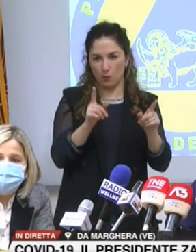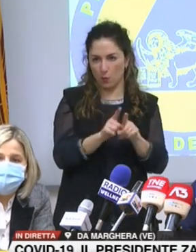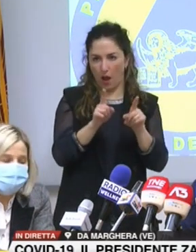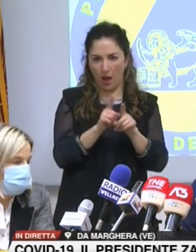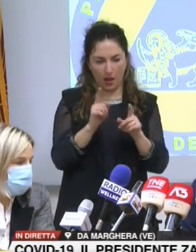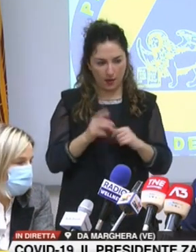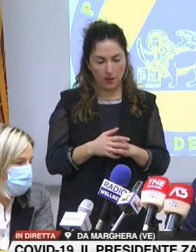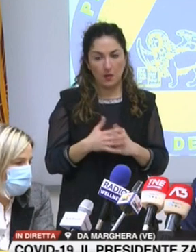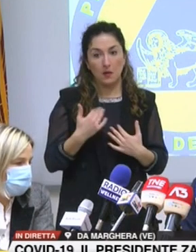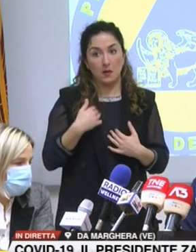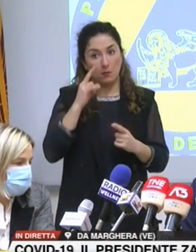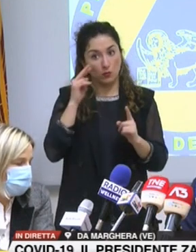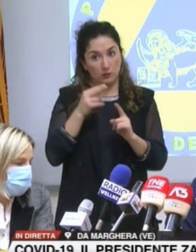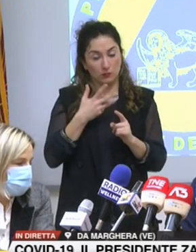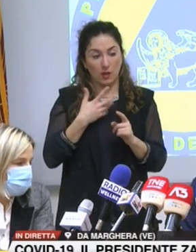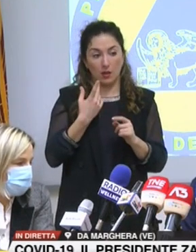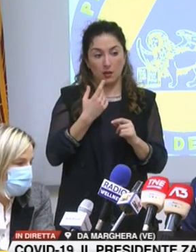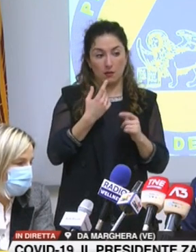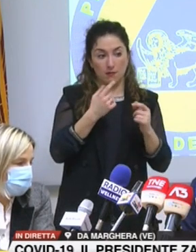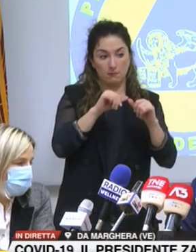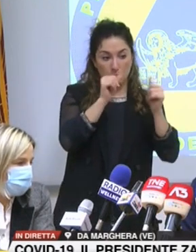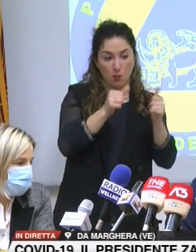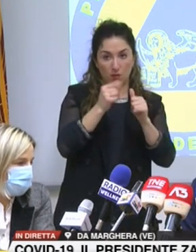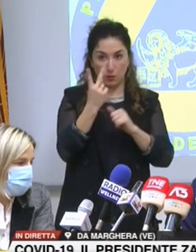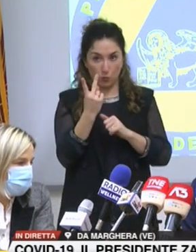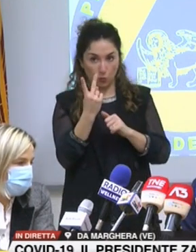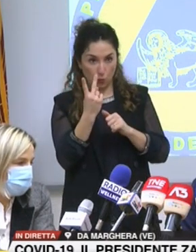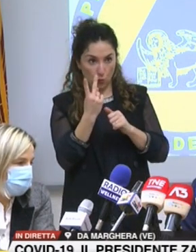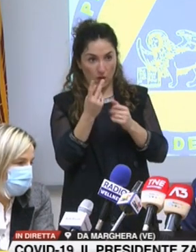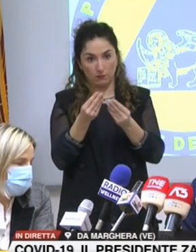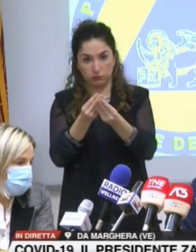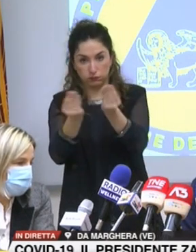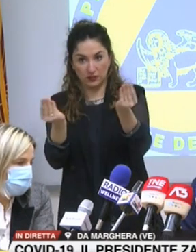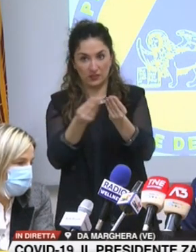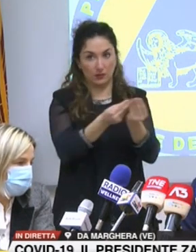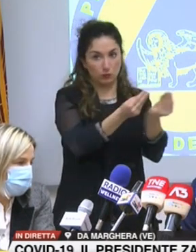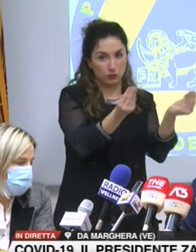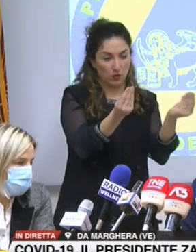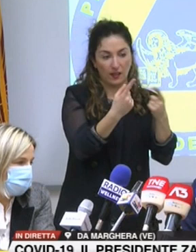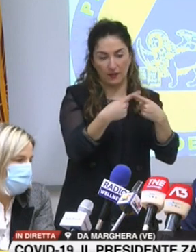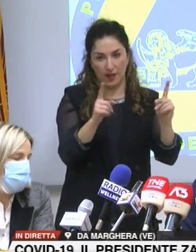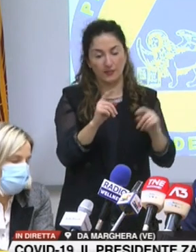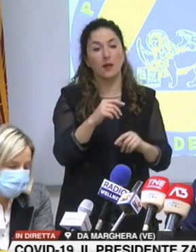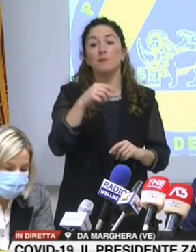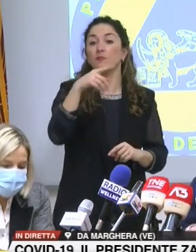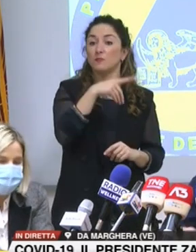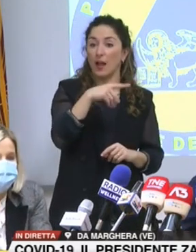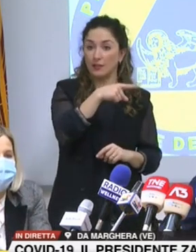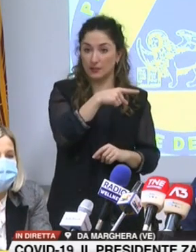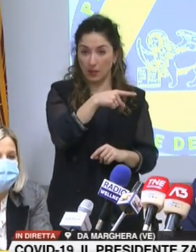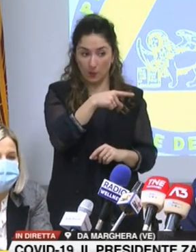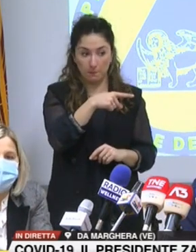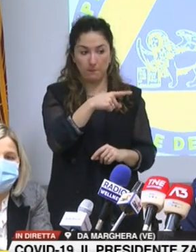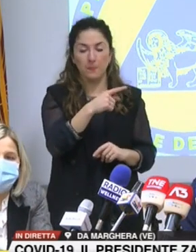punto di vista abbiamo due modelli distributivi del vaccino leggermente diversi. Se Pfizer è